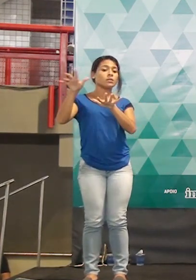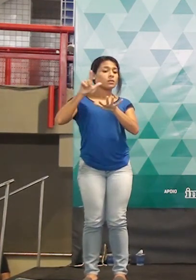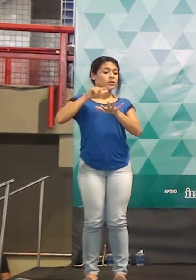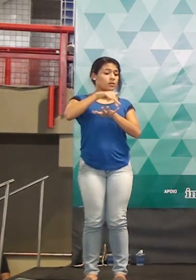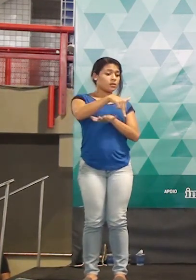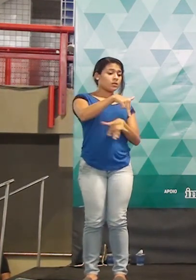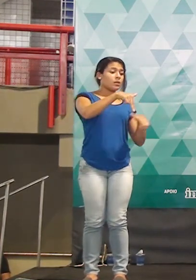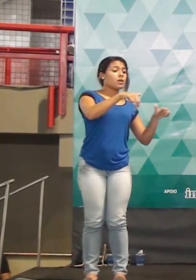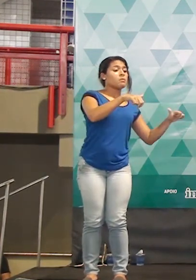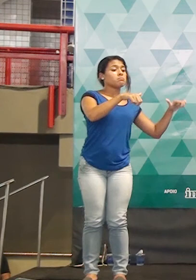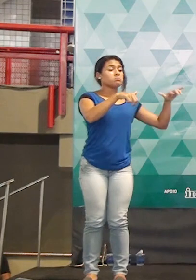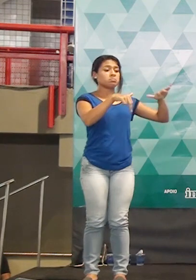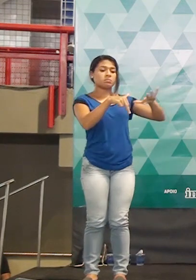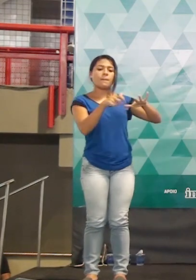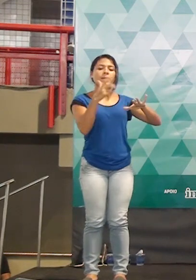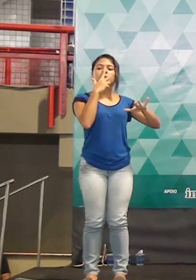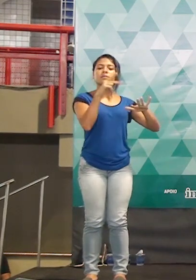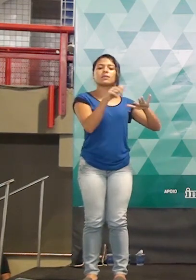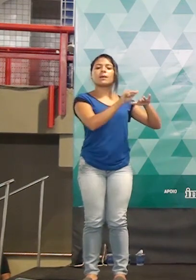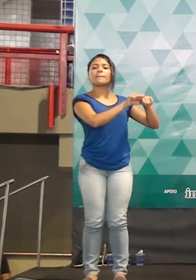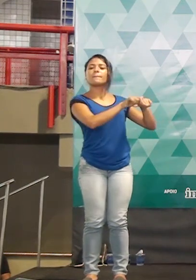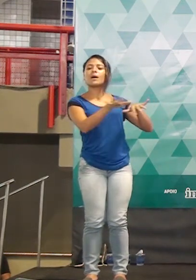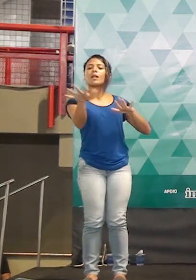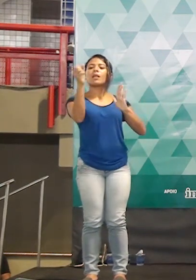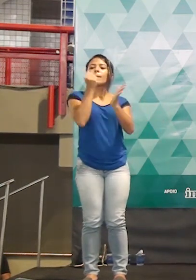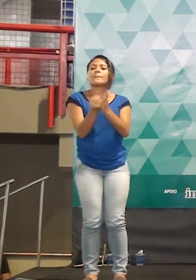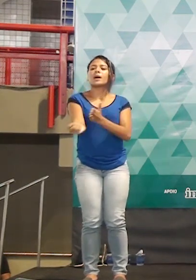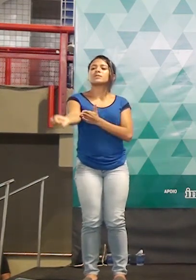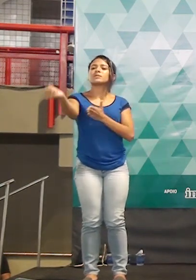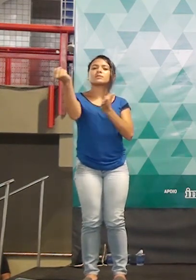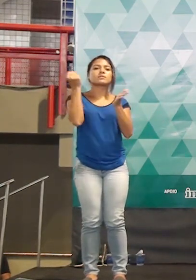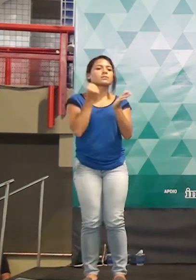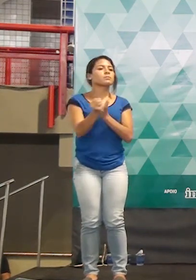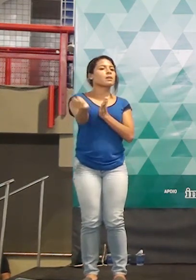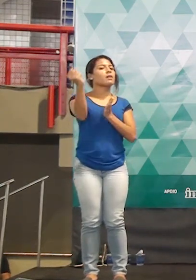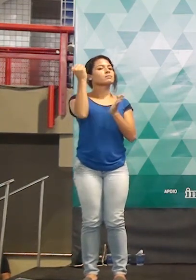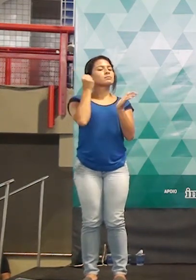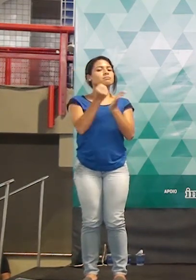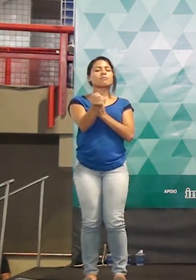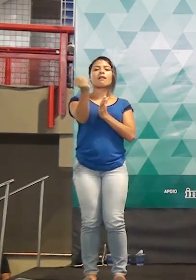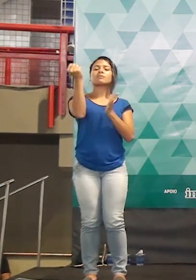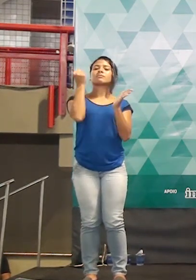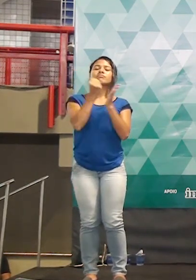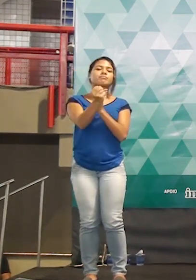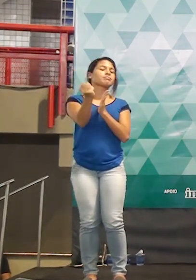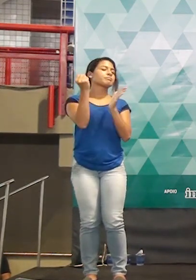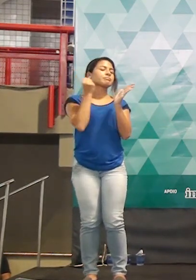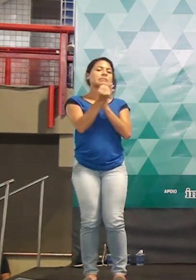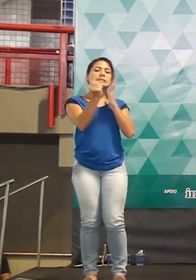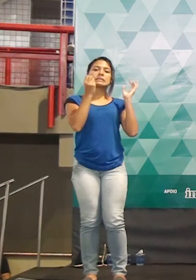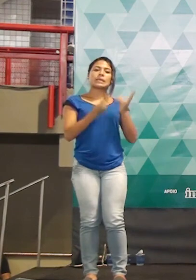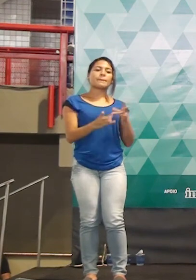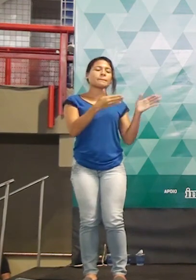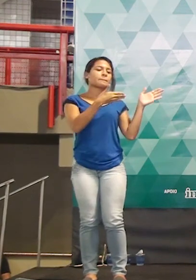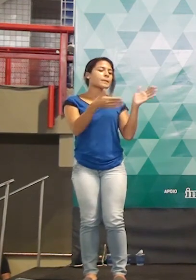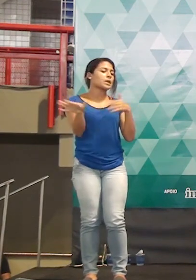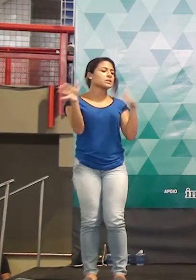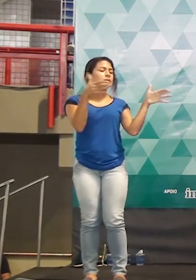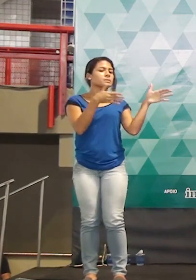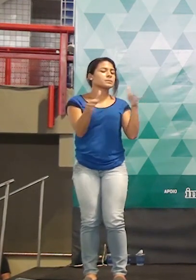é outra. Aquela já passou. Tudo é efêmero, é passageiro. Vocês sabem que, baseado